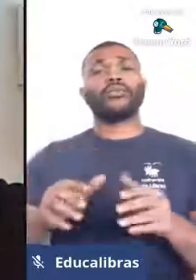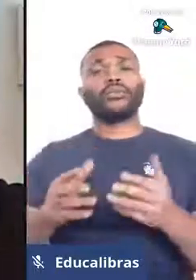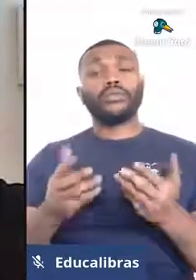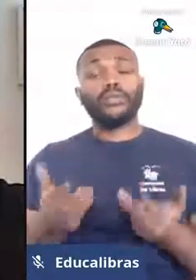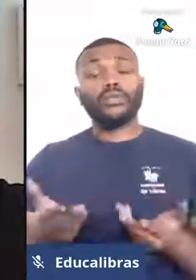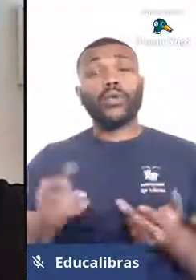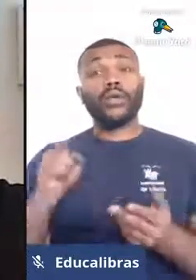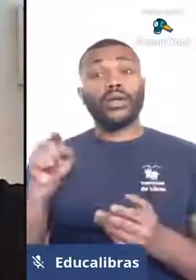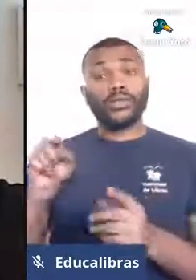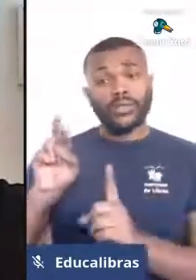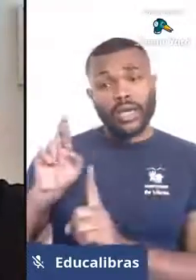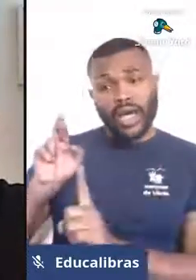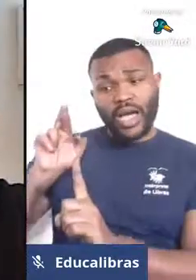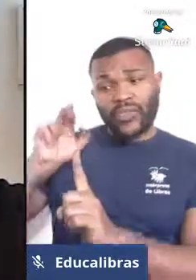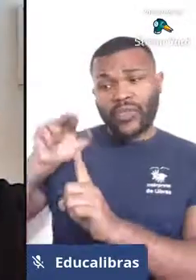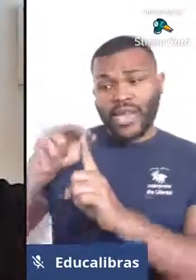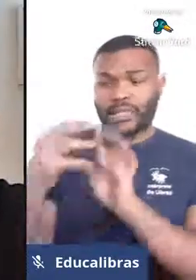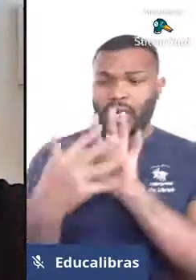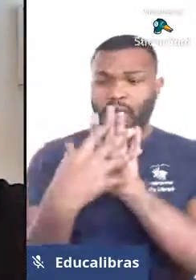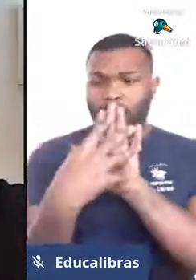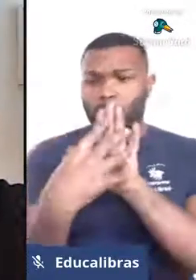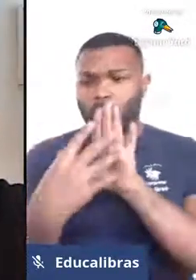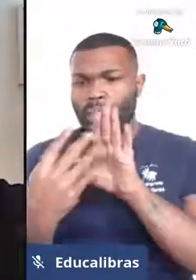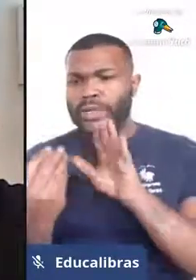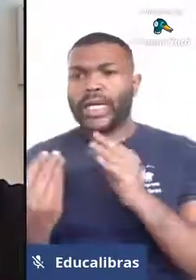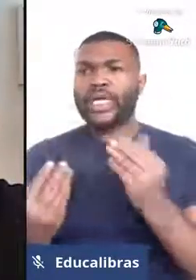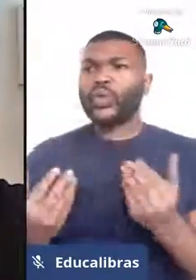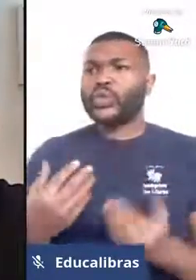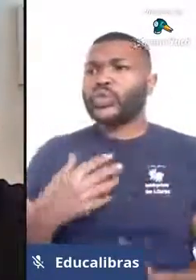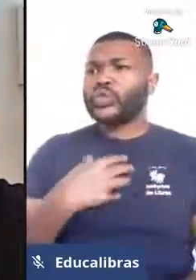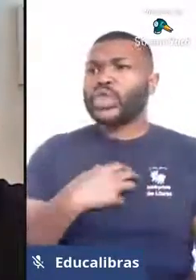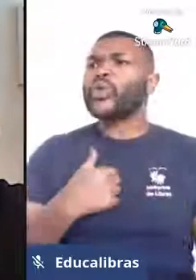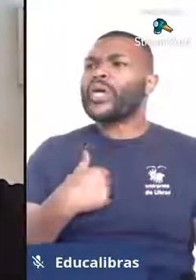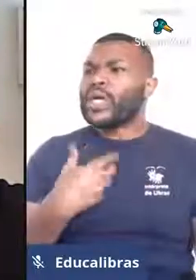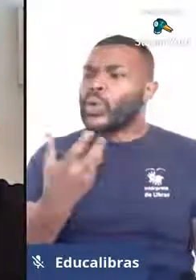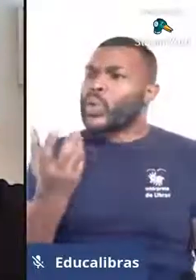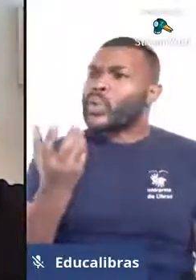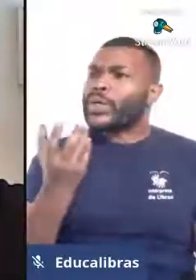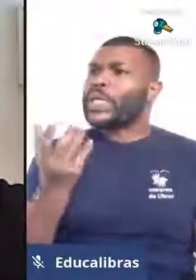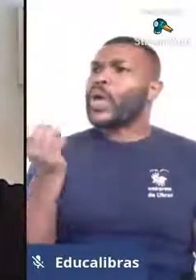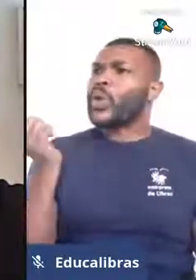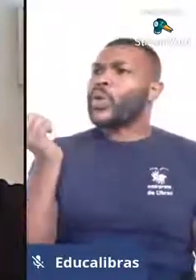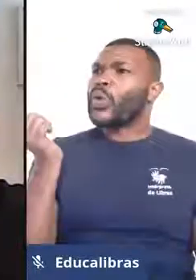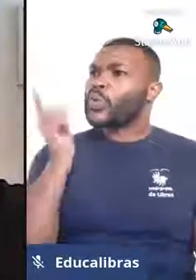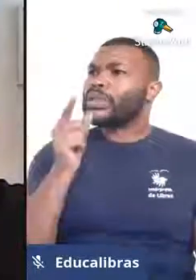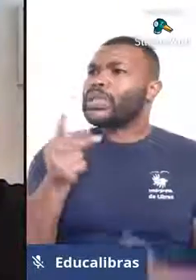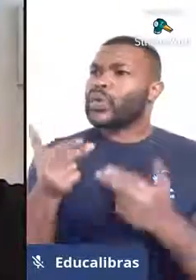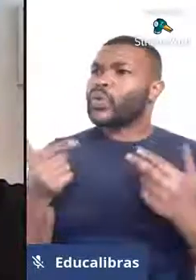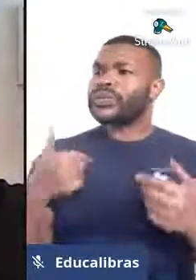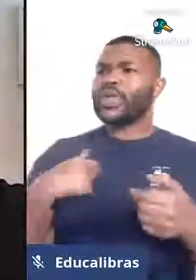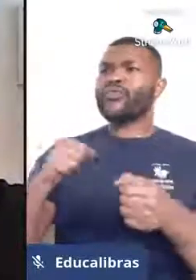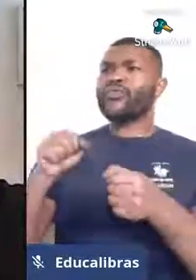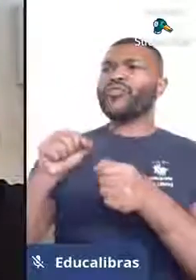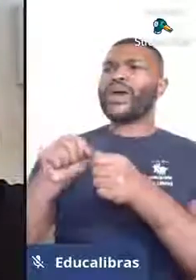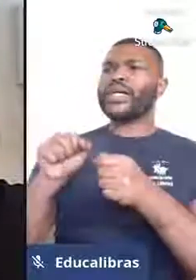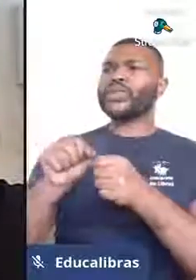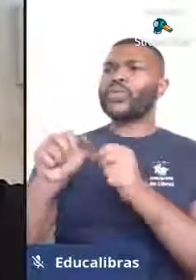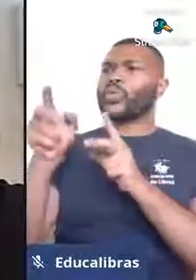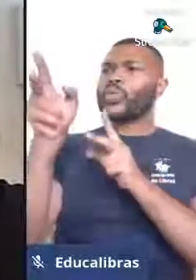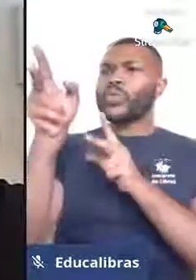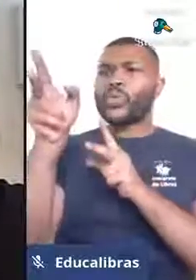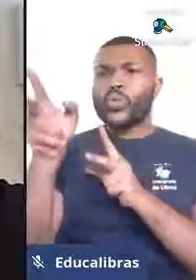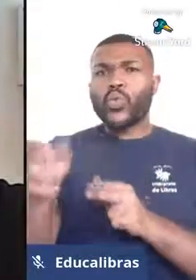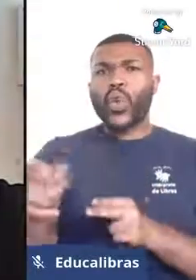referência estética de onde eu gostaria de chegar com as coisas que eu faço, né, é aquele mais ou